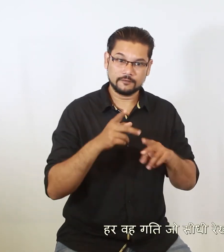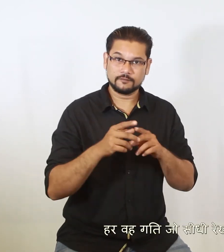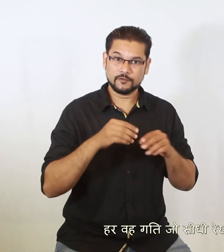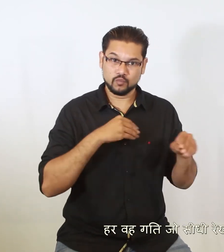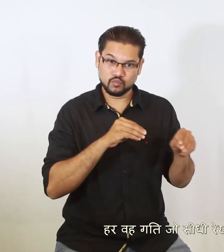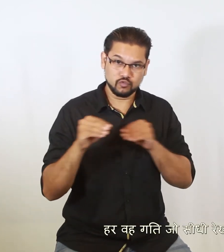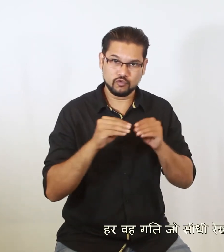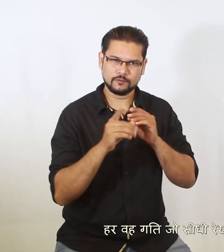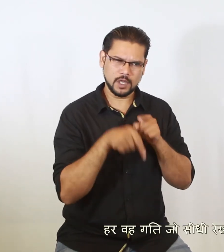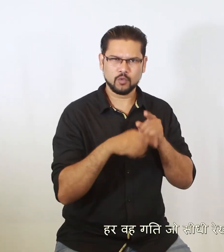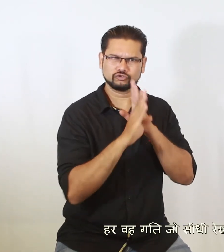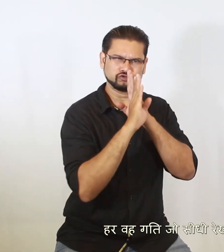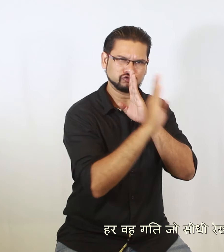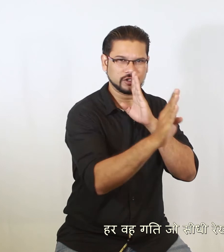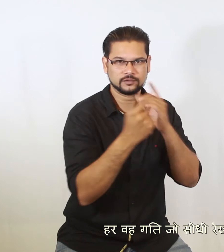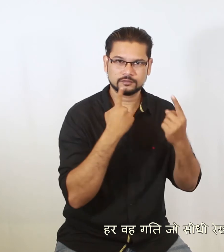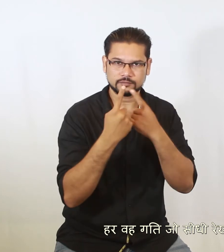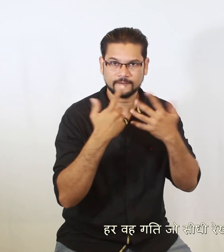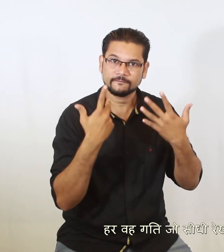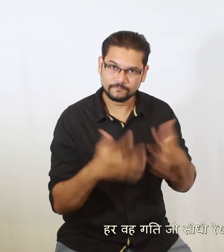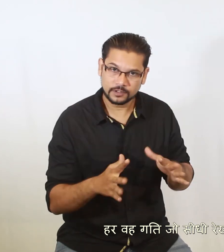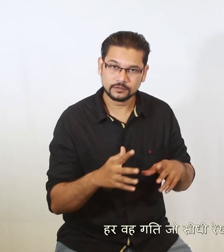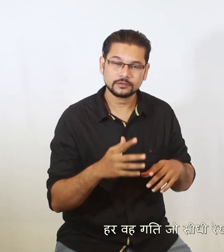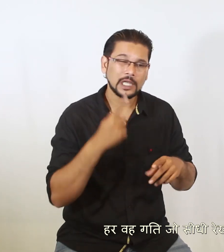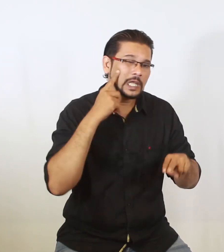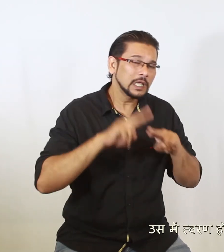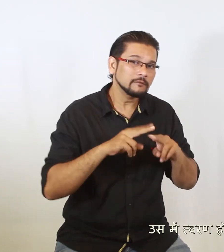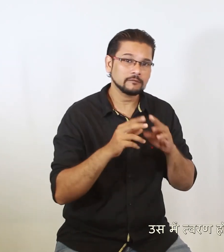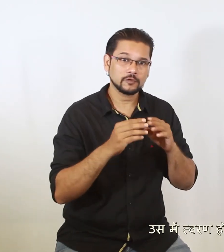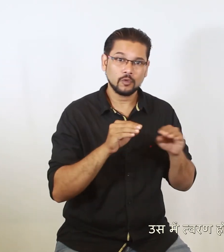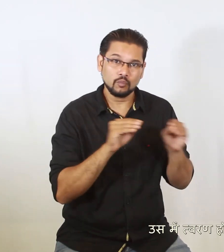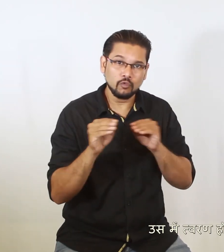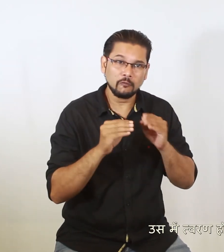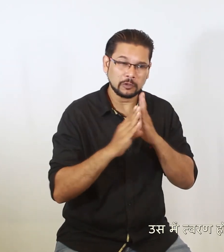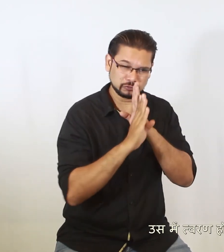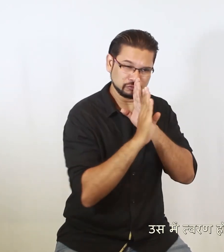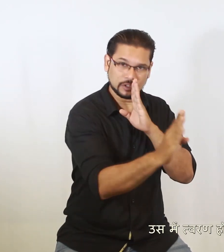हर वो गती जो सीधी रेखा में नहीं होती उसमें त्वरण होता है